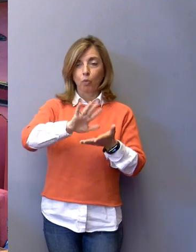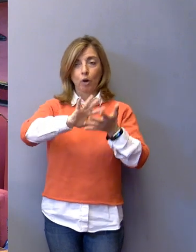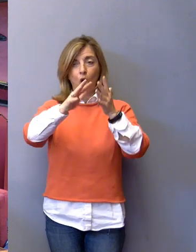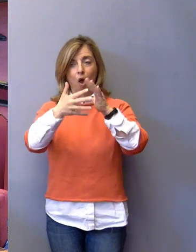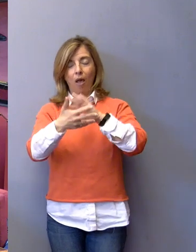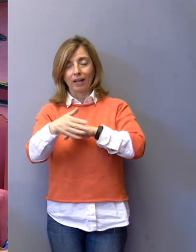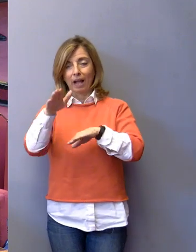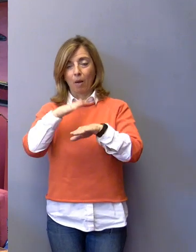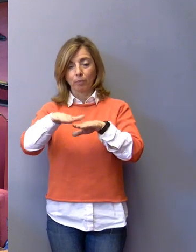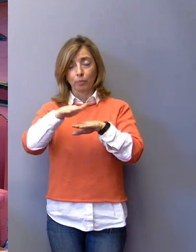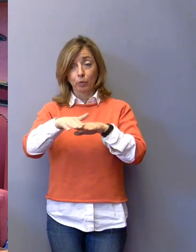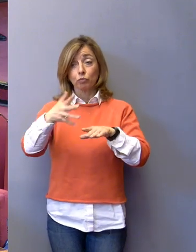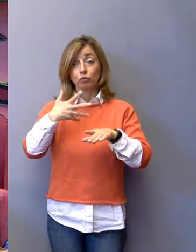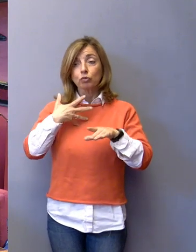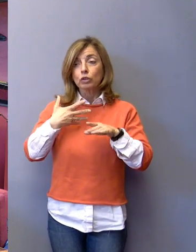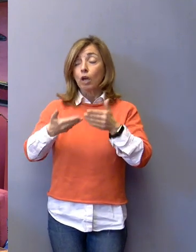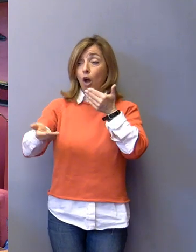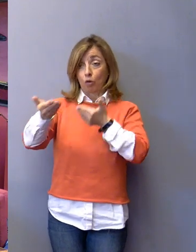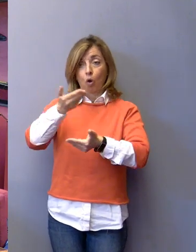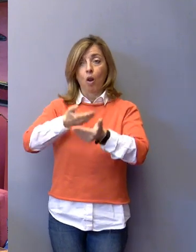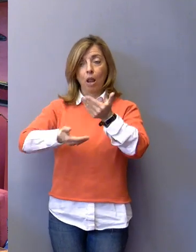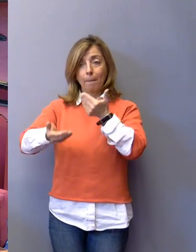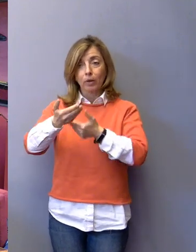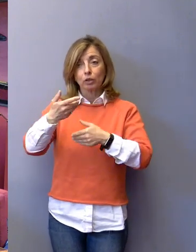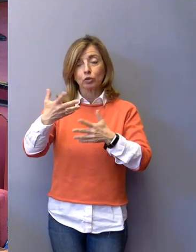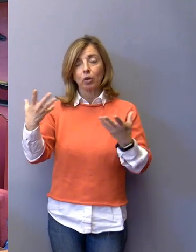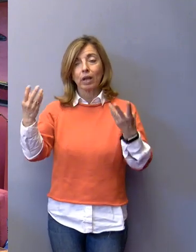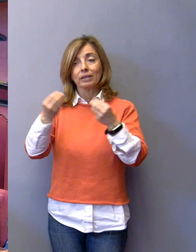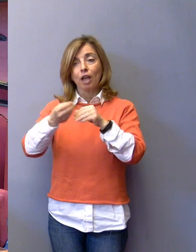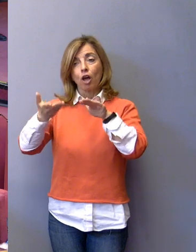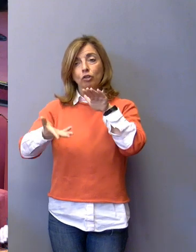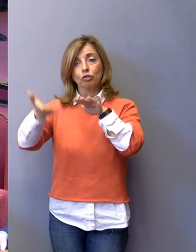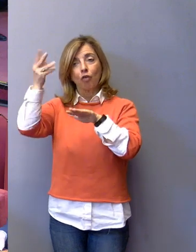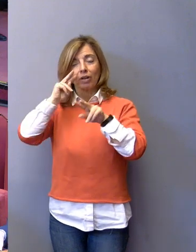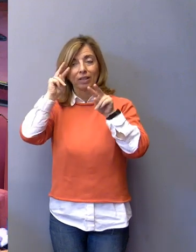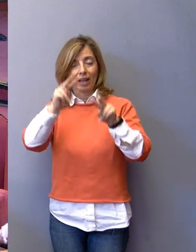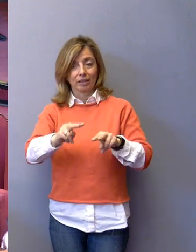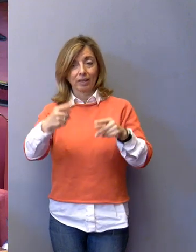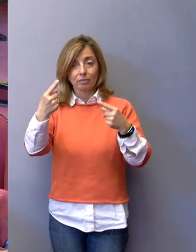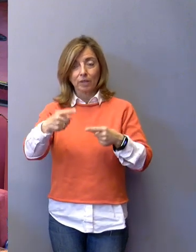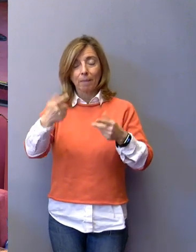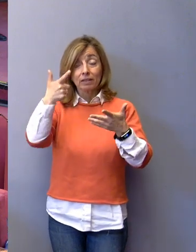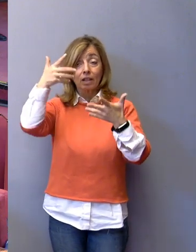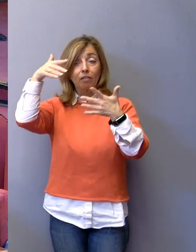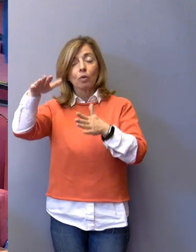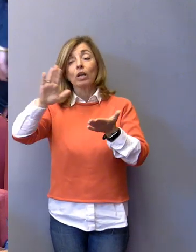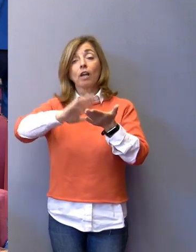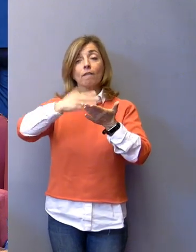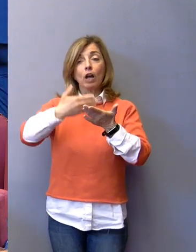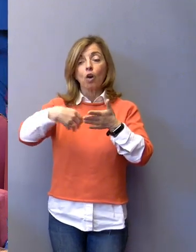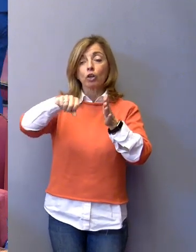con la Soprintendenza finché venga salvaguardate e conservato il valore storico artistico degli immobili perché anche come